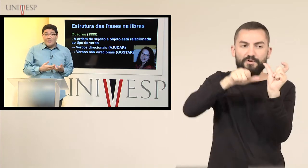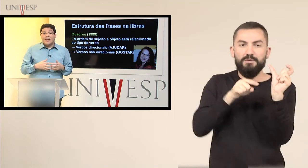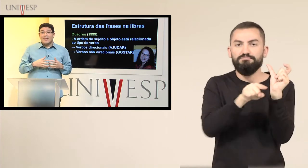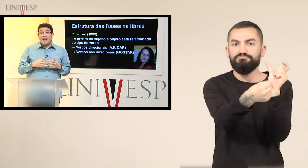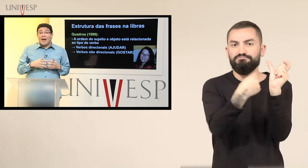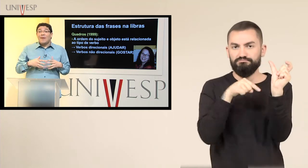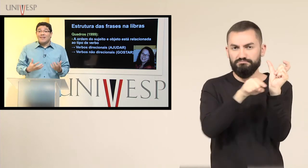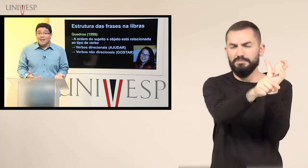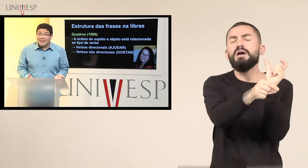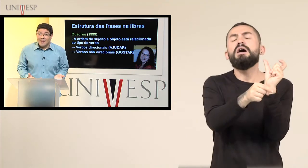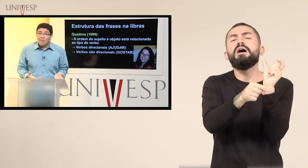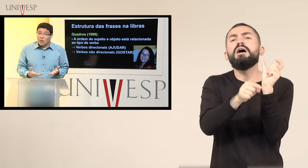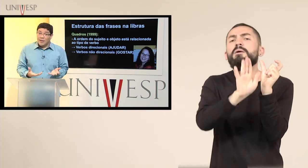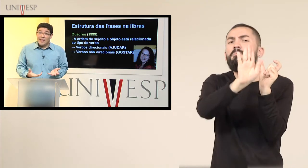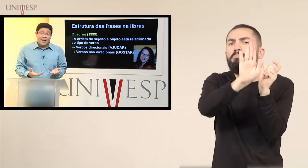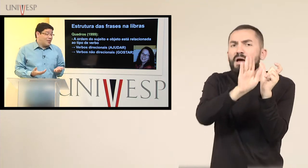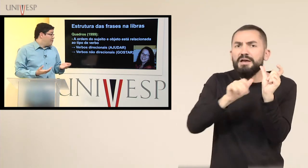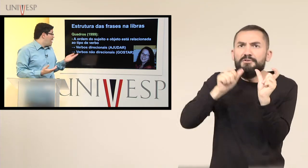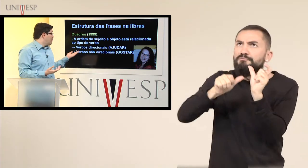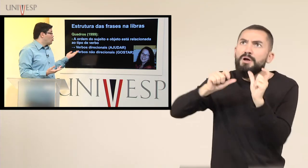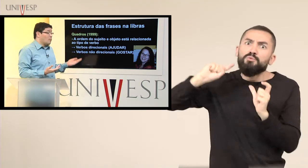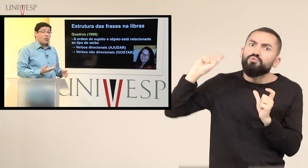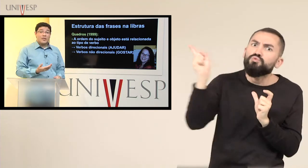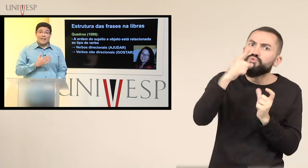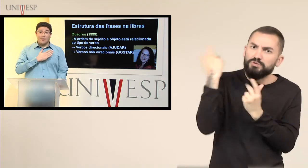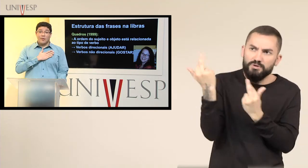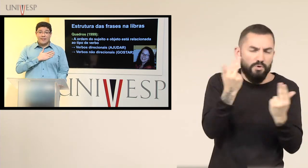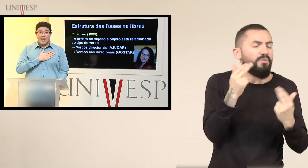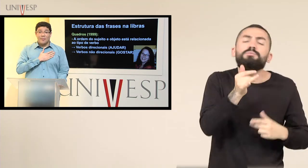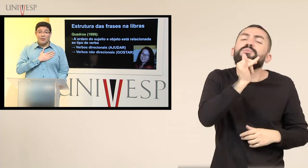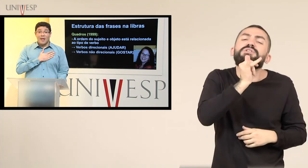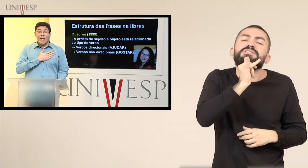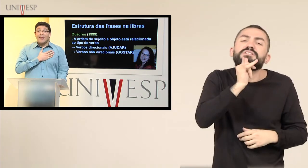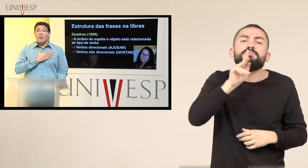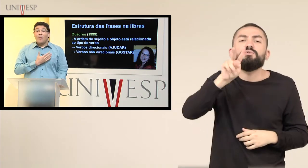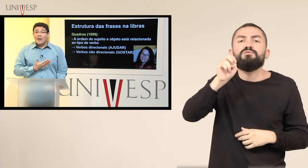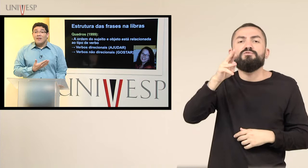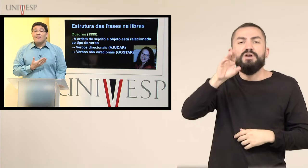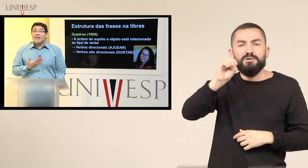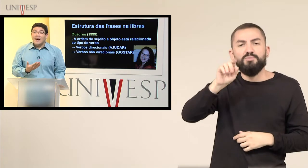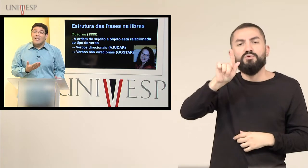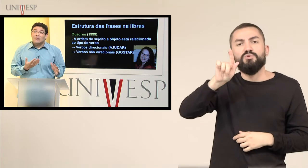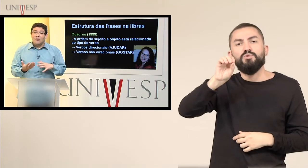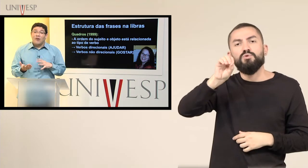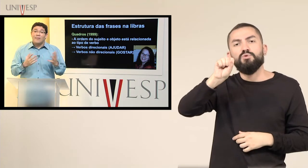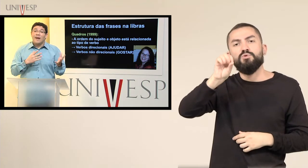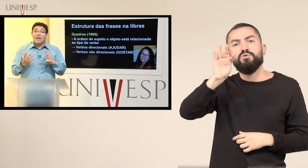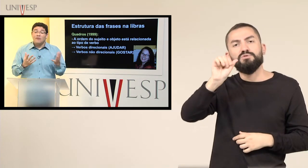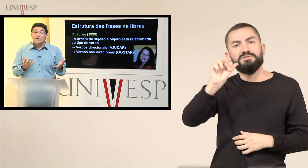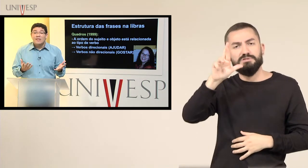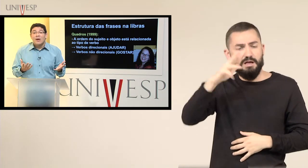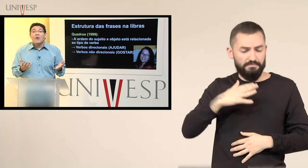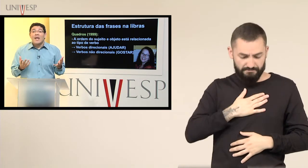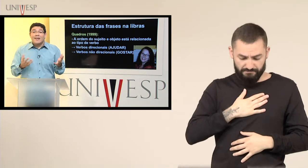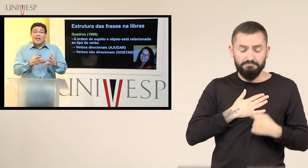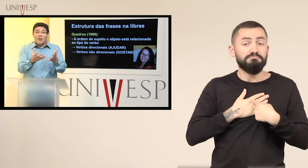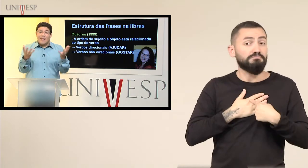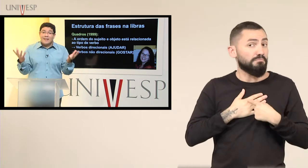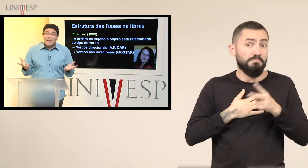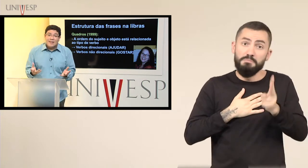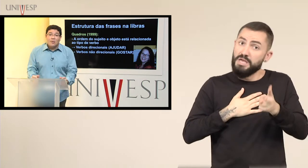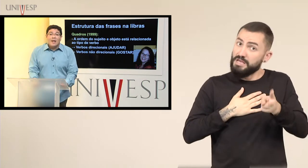na Libras apresenta essa propriedade. Verbos como gostar, por exemplo, não podem variar a sua forma em função